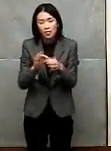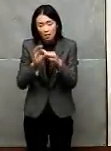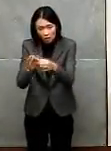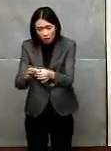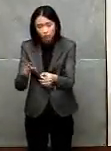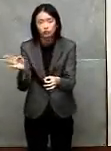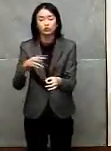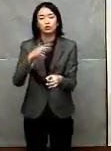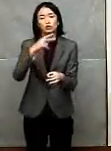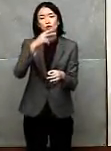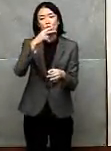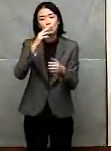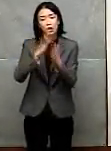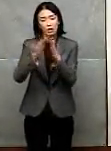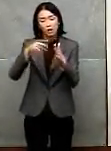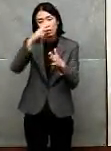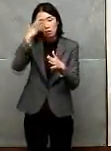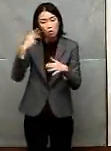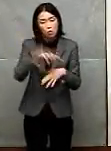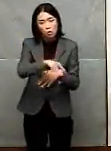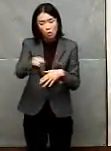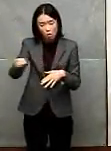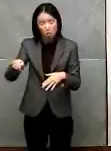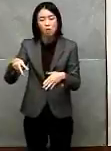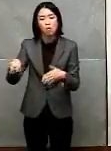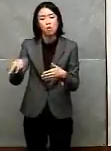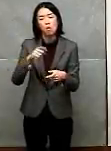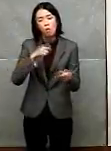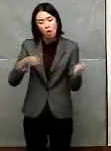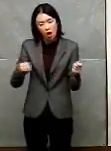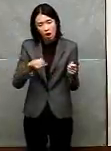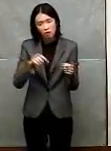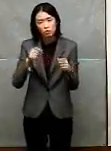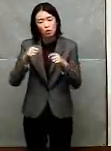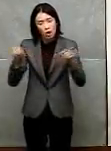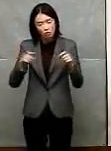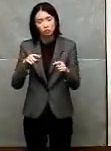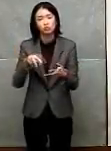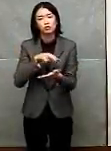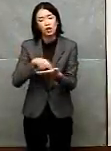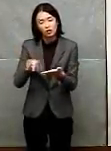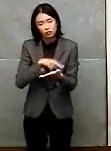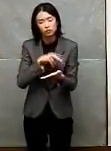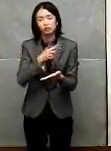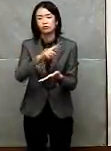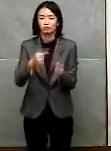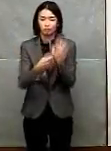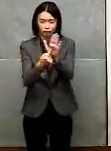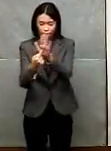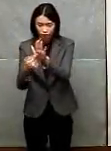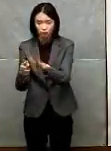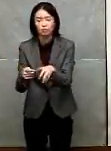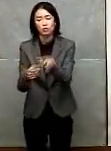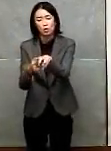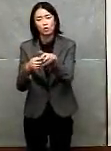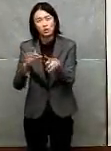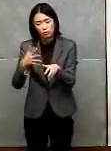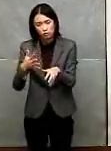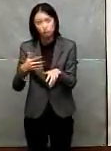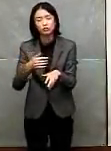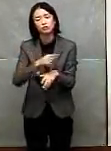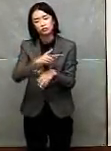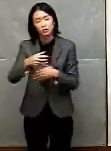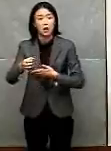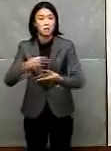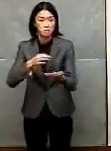内各高校による音楽やダンスなどのパフォーマンス、それから農産物や加工品